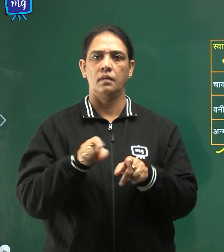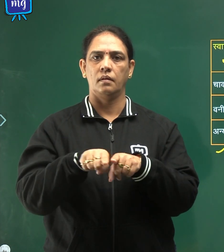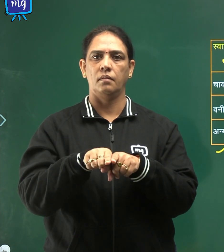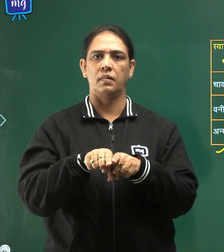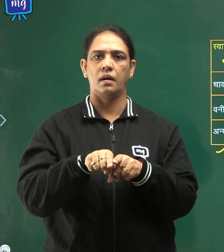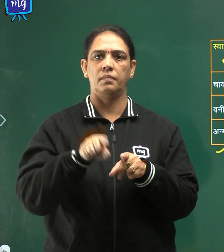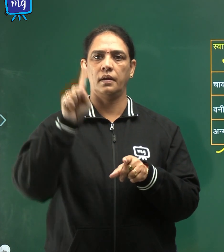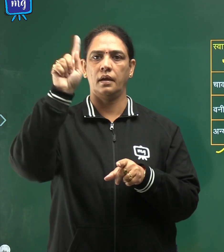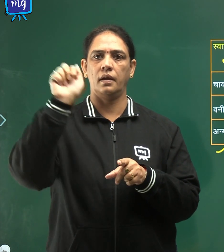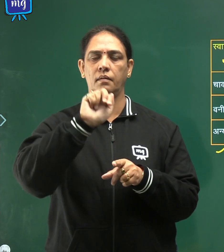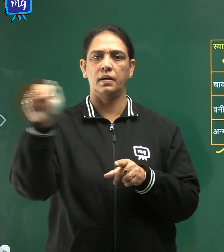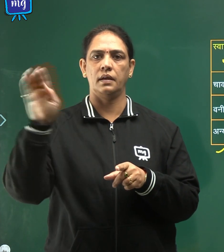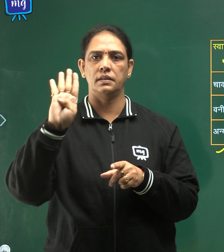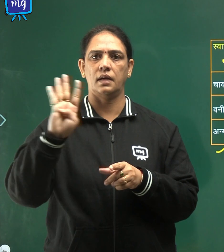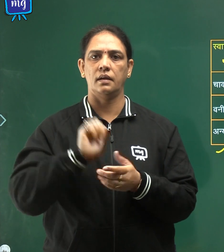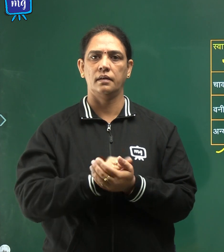बराबर 1/4।